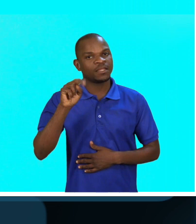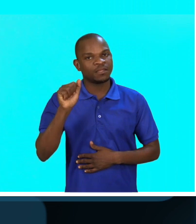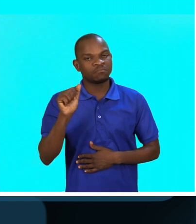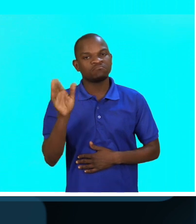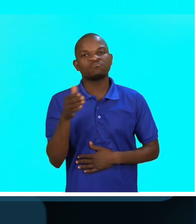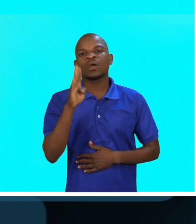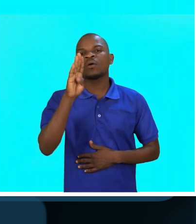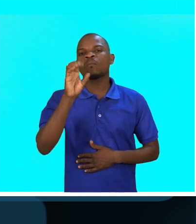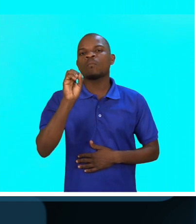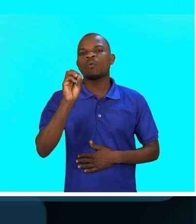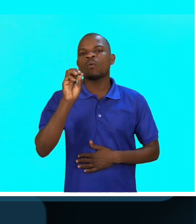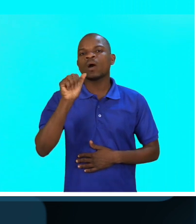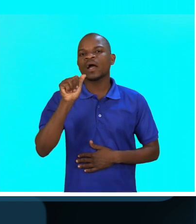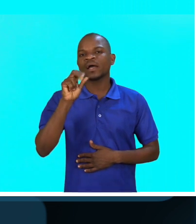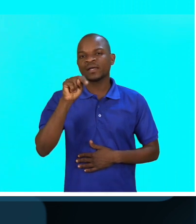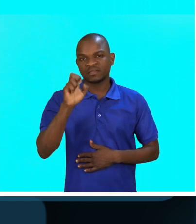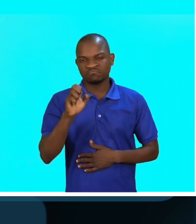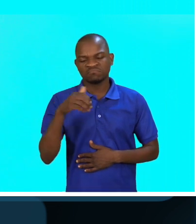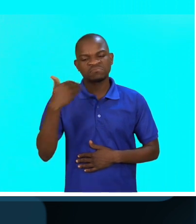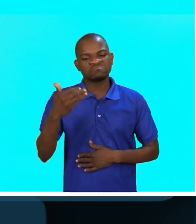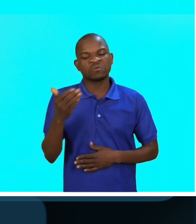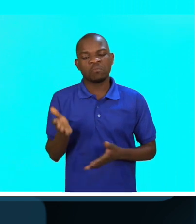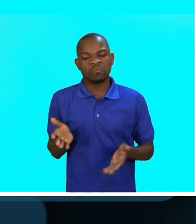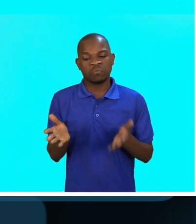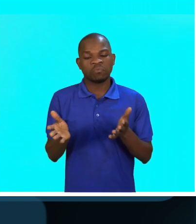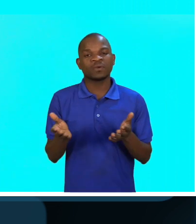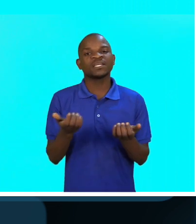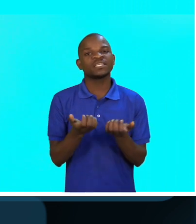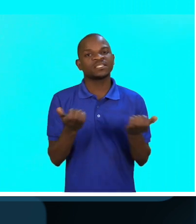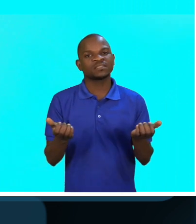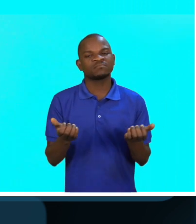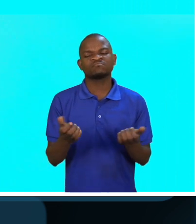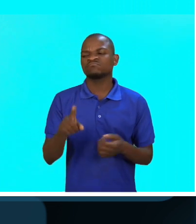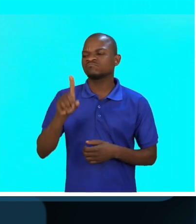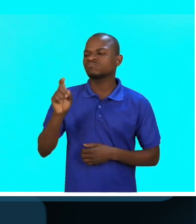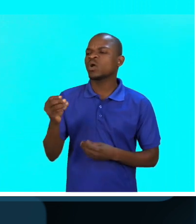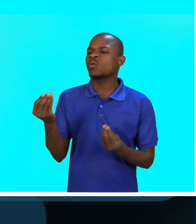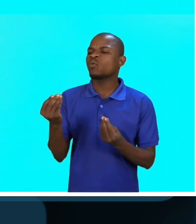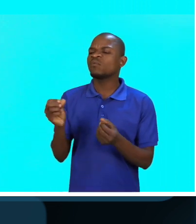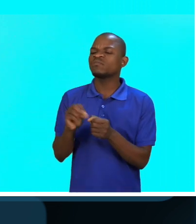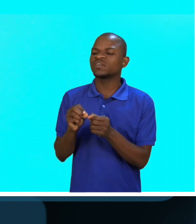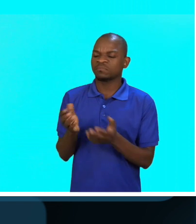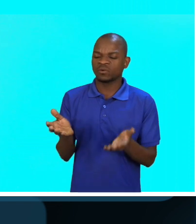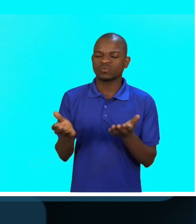crianças. Queria saber de si, como é cuidar de uma criança com necessidades especiais?